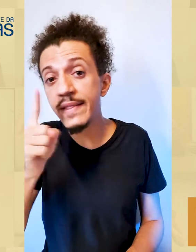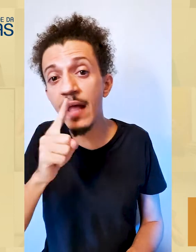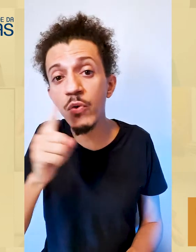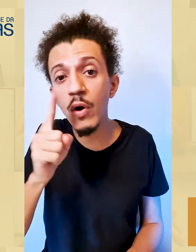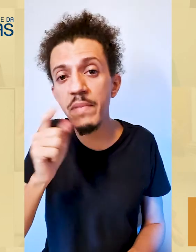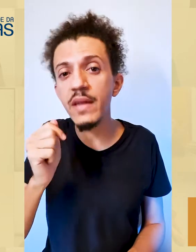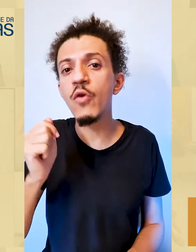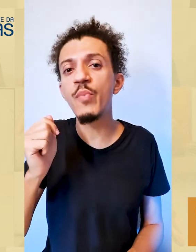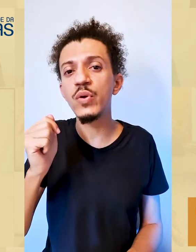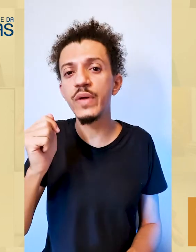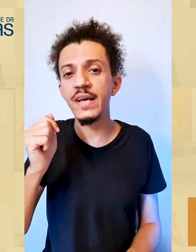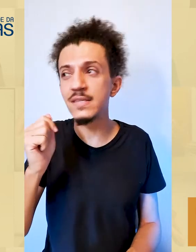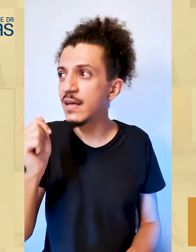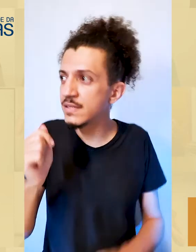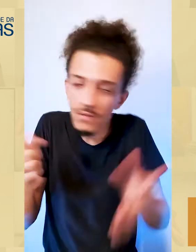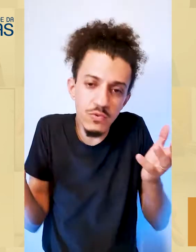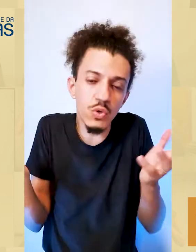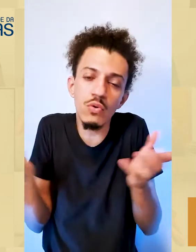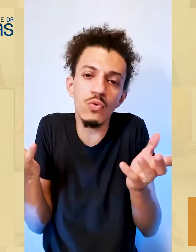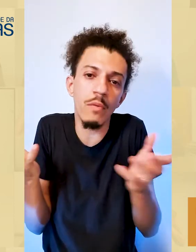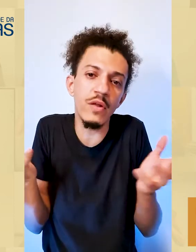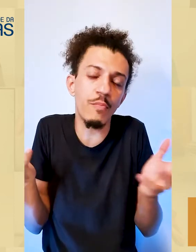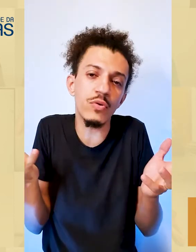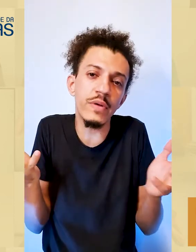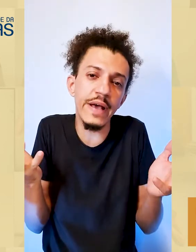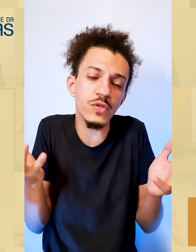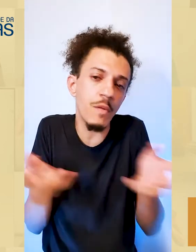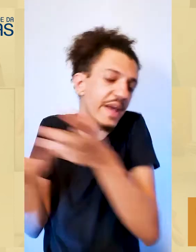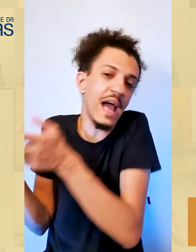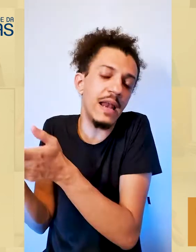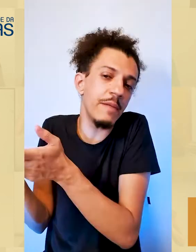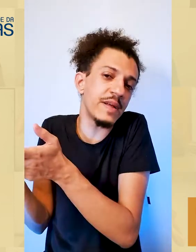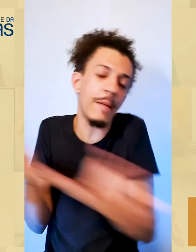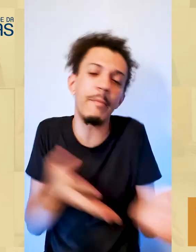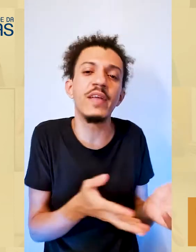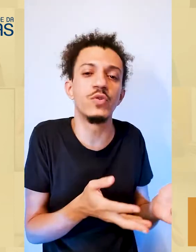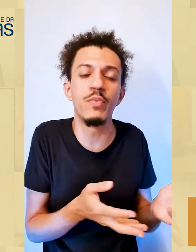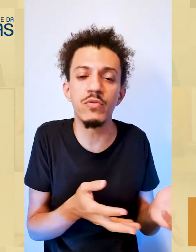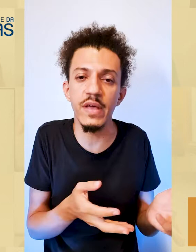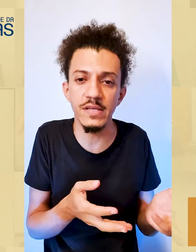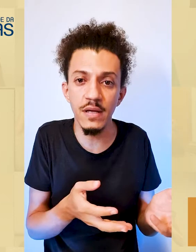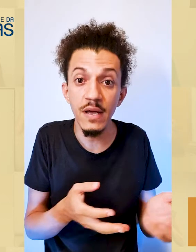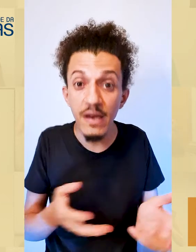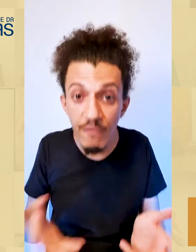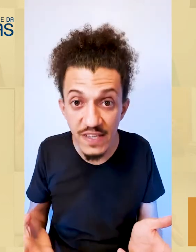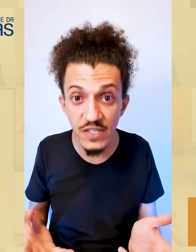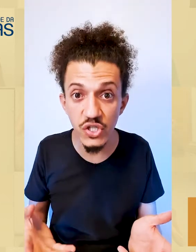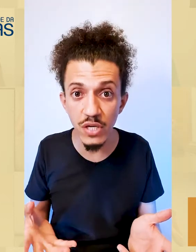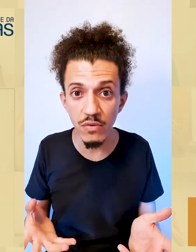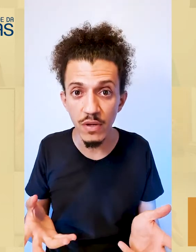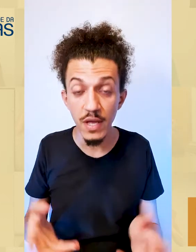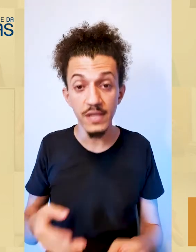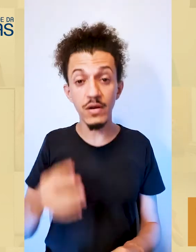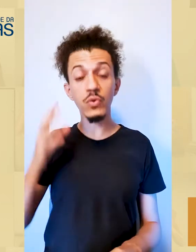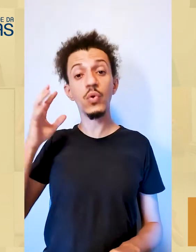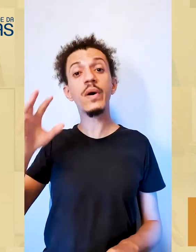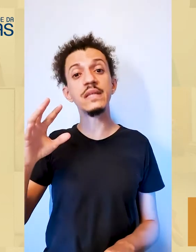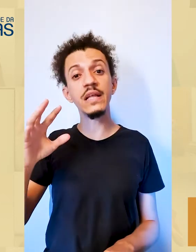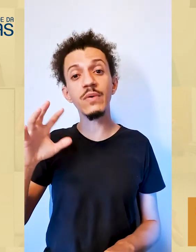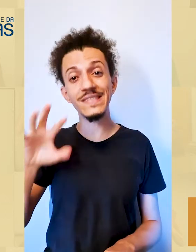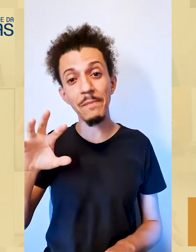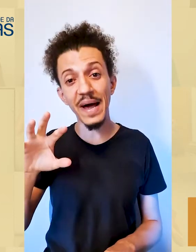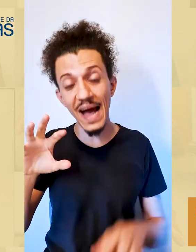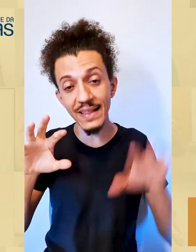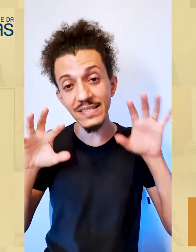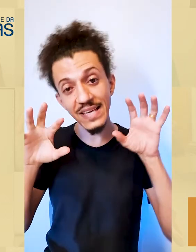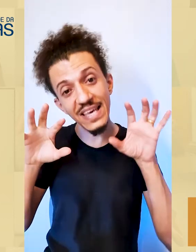surdos não dominam o português. Se o surdo não domina o português, como é que a Libras depende do português? Não faz sentido. São duas